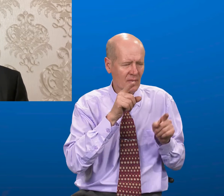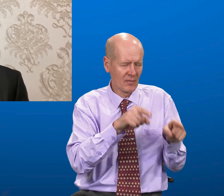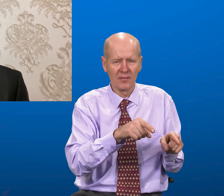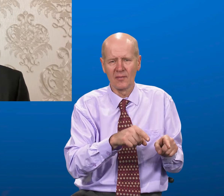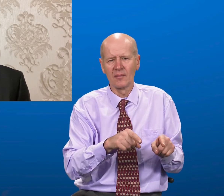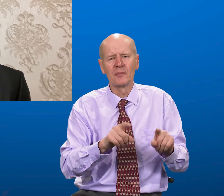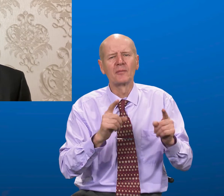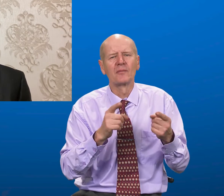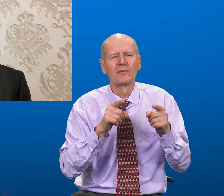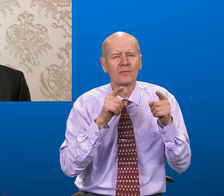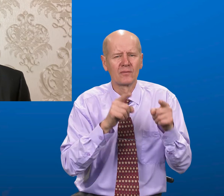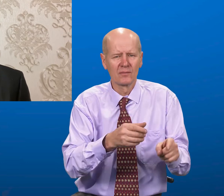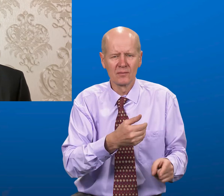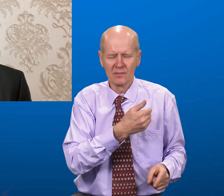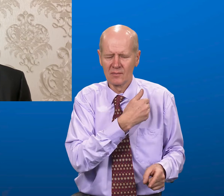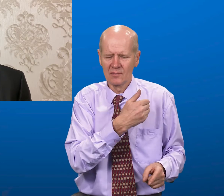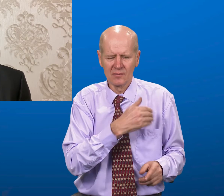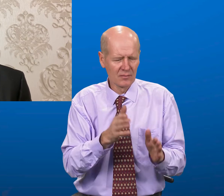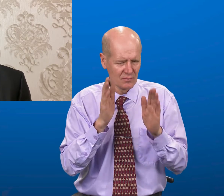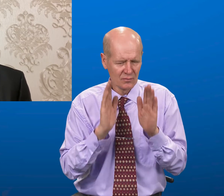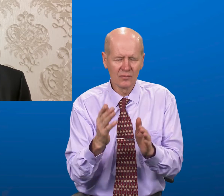ожесточения от действий фараона. Но